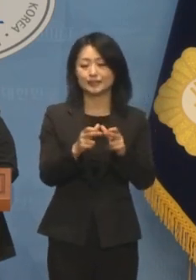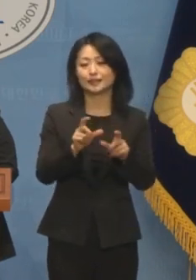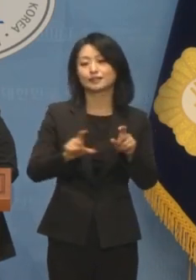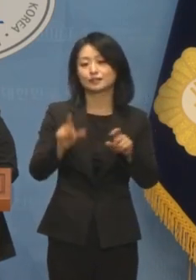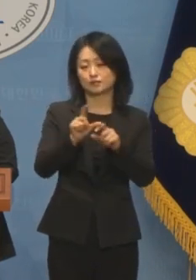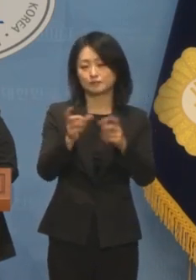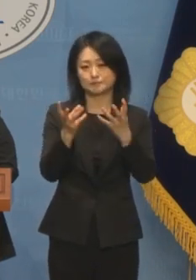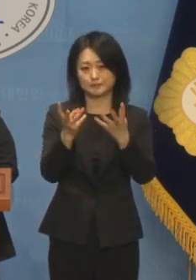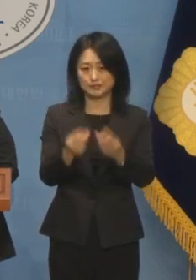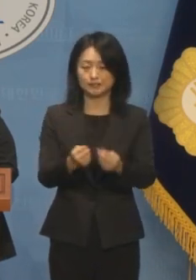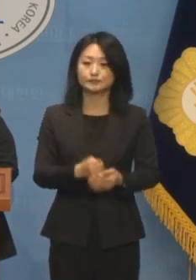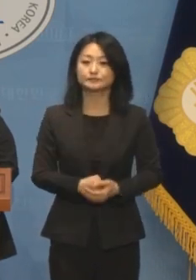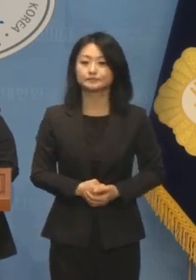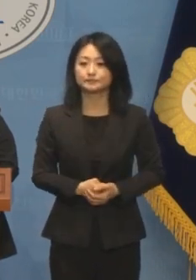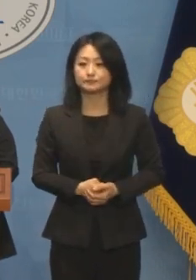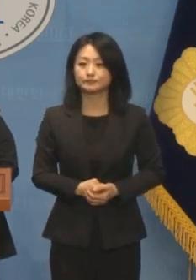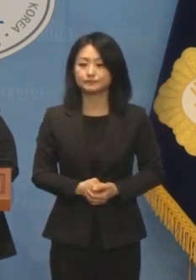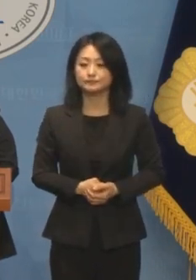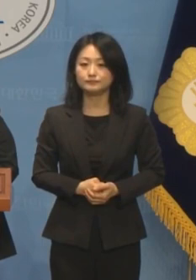수 있습니다.